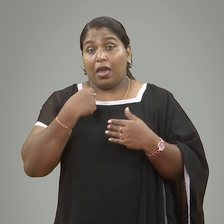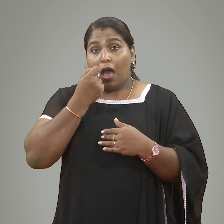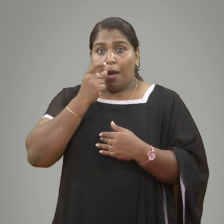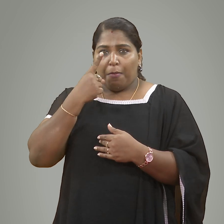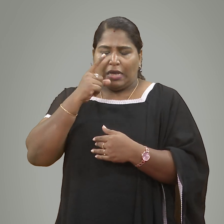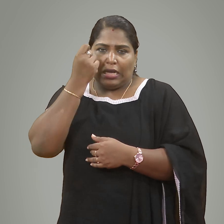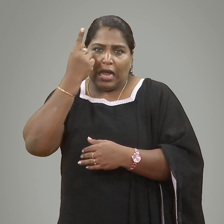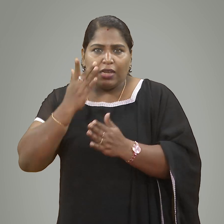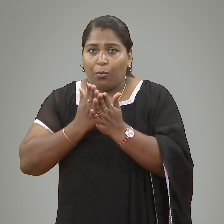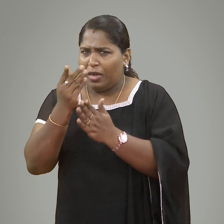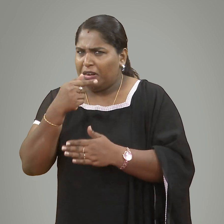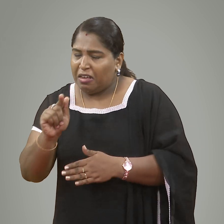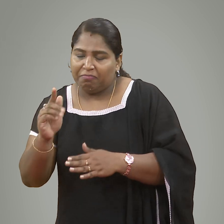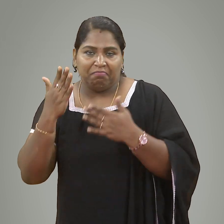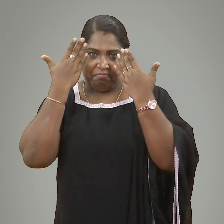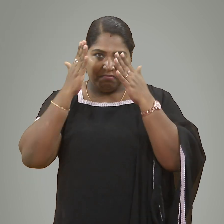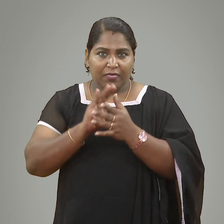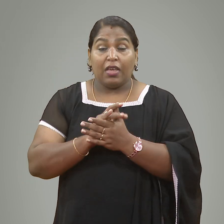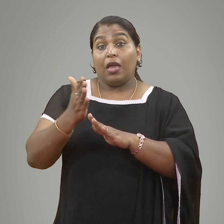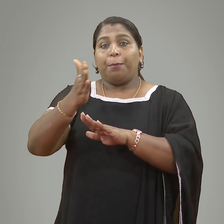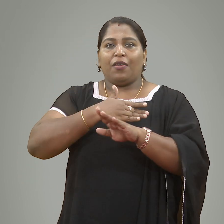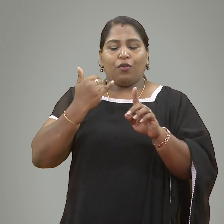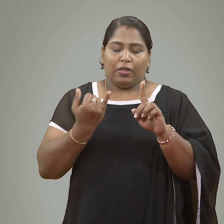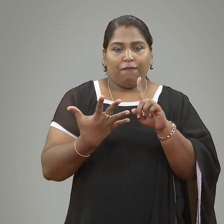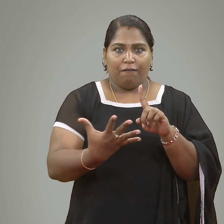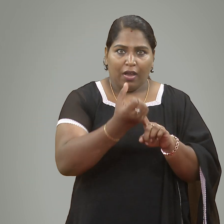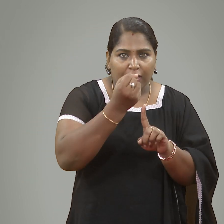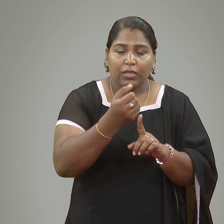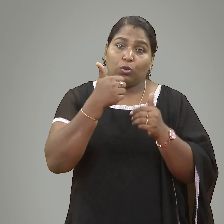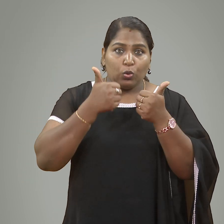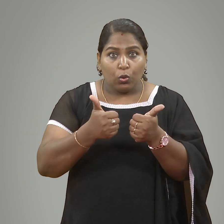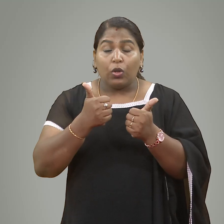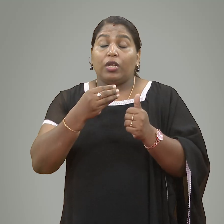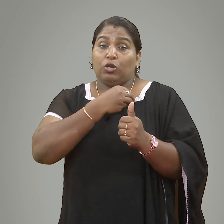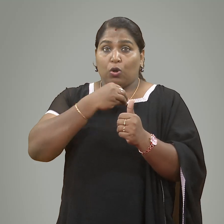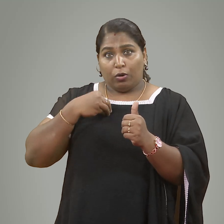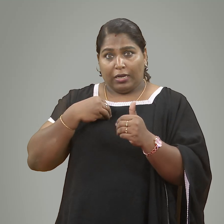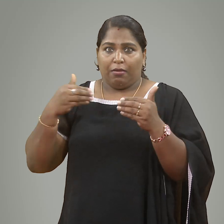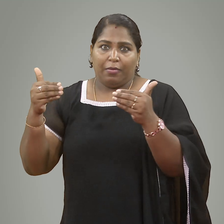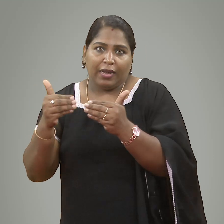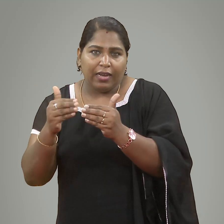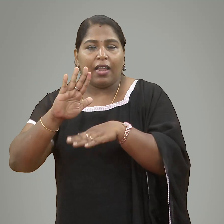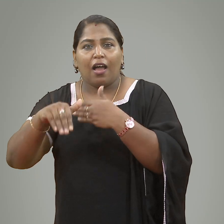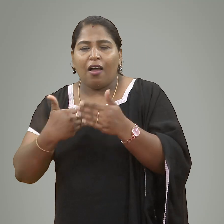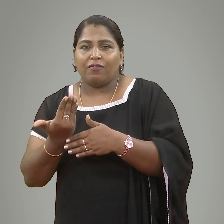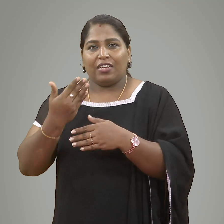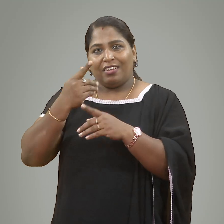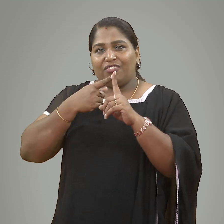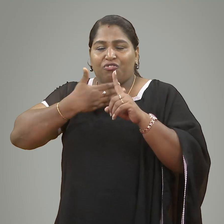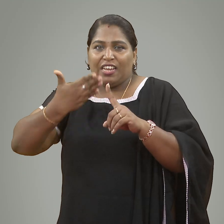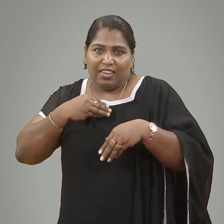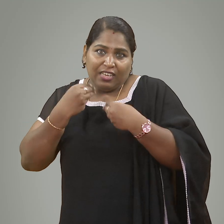നമ്മൾ ഇന്റർപ്രറ്റ് ചെയ്യുന്നത് ശരിയാണോ ഇല്ലയോ എന്നുള്ളതാണ്. കാരണം ഏർലി സ്റ്റേജിൽ തന്നെ ഇത് കണ്ടുപിടിക്കുകയാണെങ്കിൽ അത്രയും നല്ലതായിരിക്കും. ട്രീറ്റ്മെന്റ് കൊടുക്കാനും നല്ല